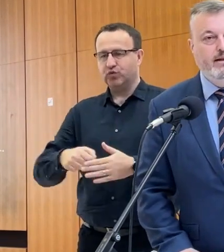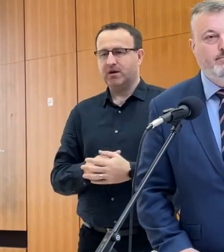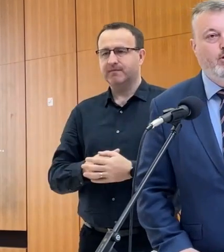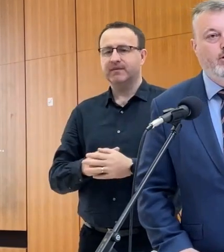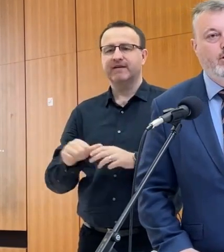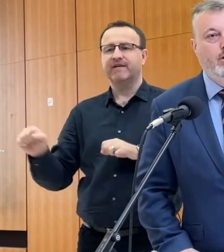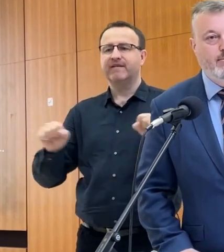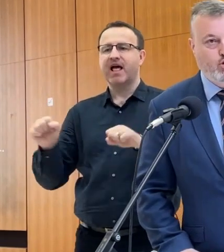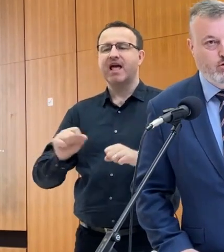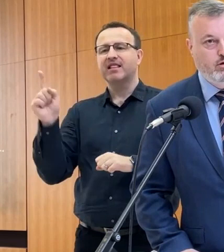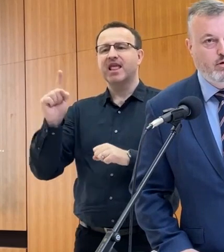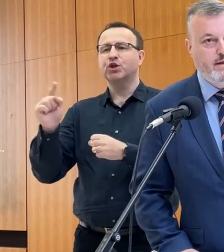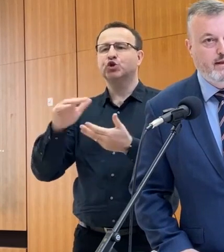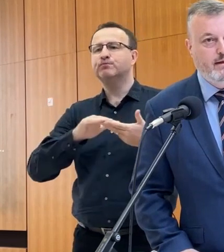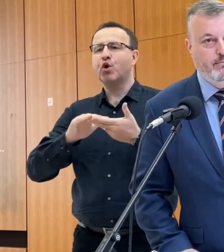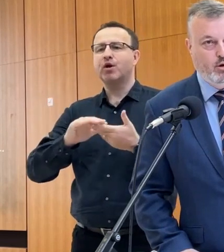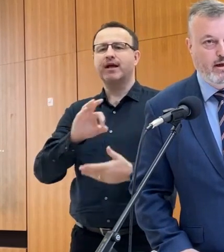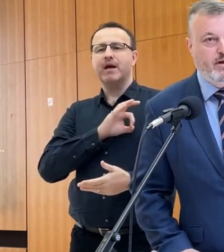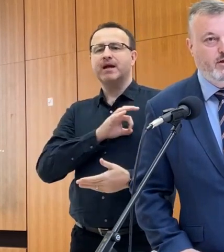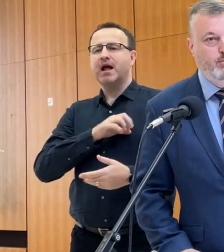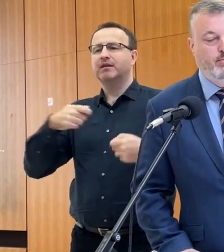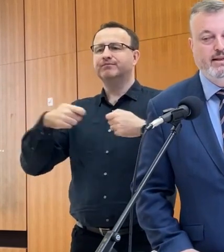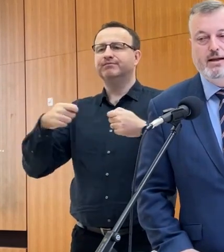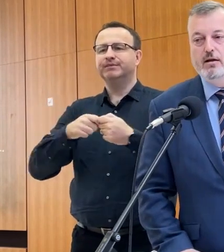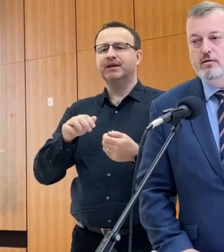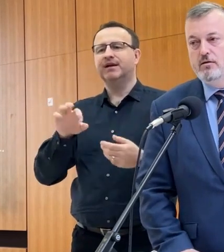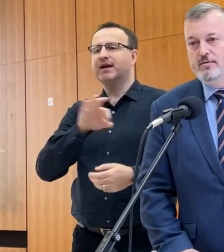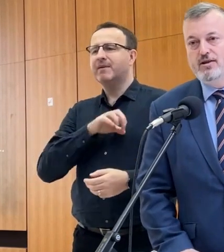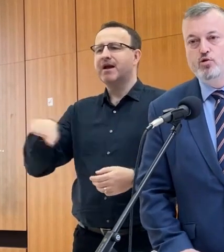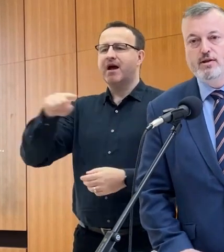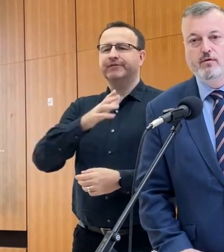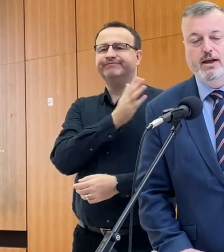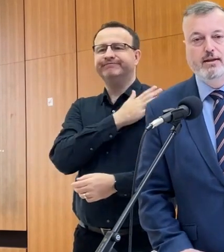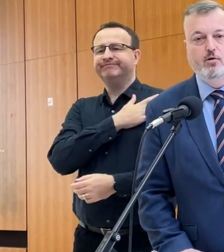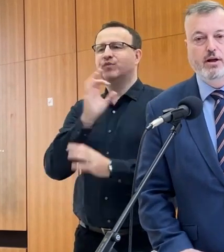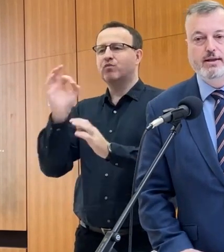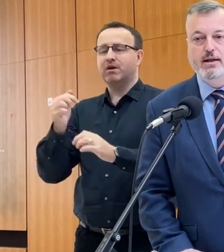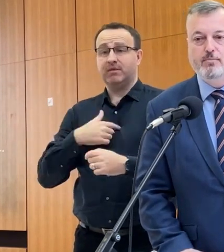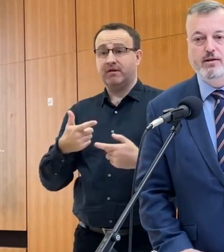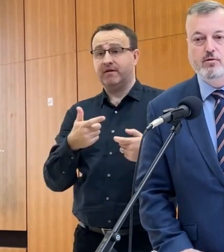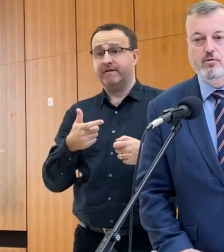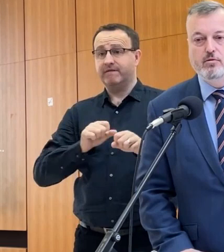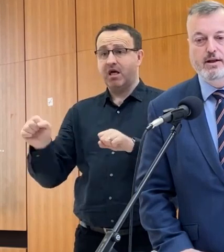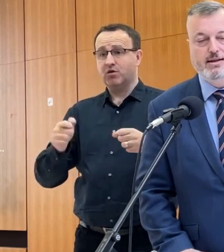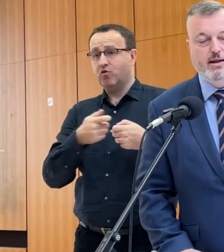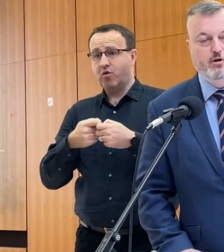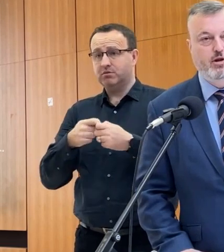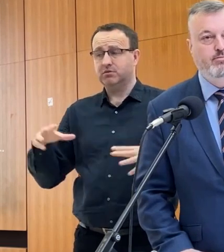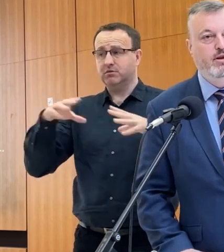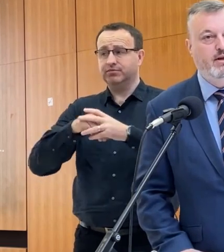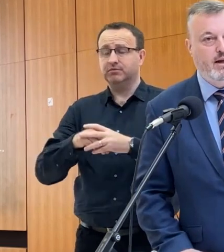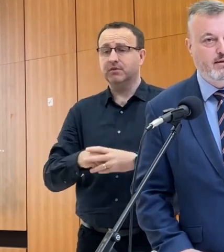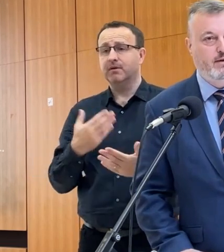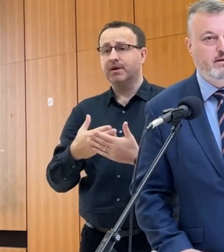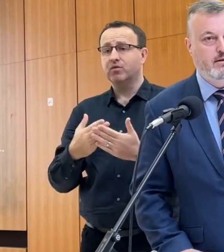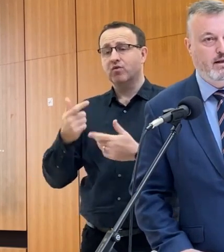Vláda nie je spolok kamošov, ktorí si potlapkávajú po pleciach. Sme súčasťou vládnej koalície a preto je zrejme, že